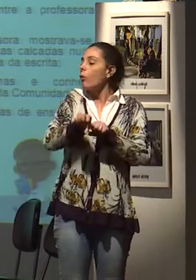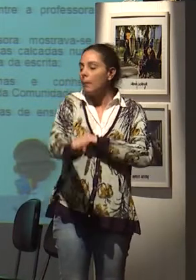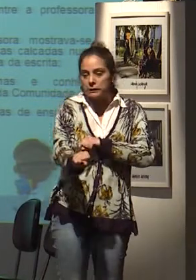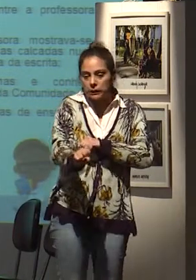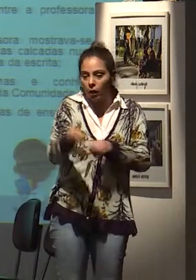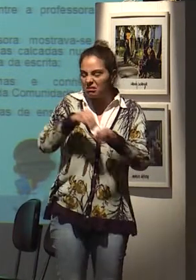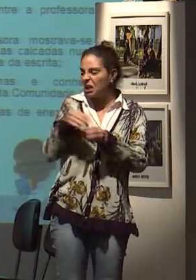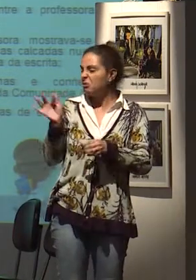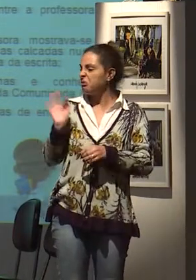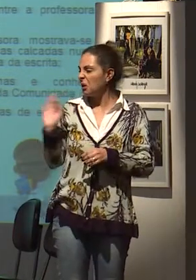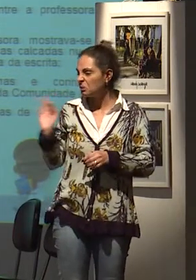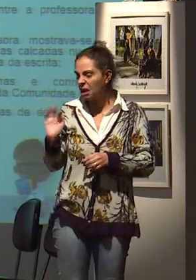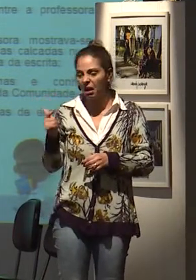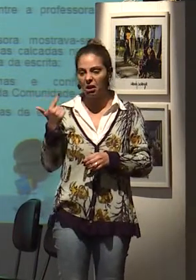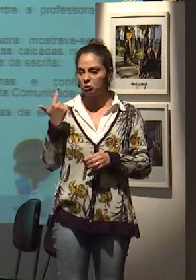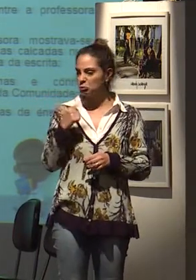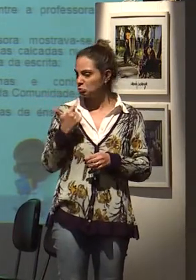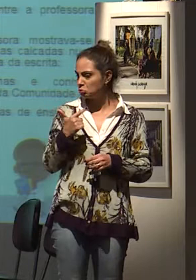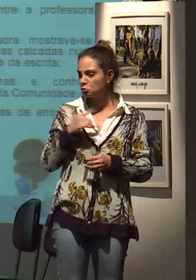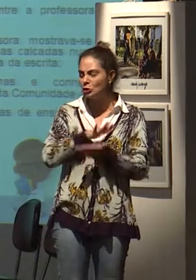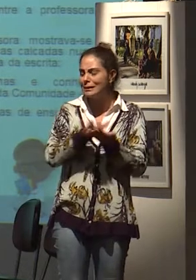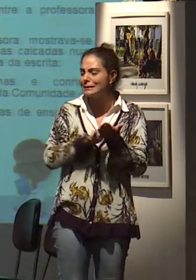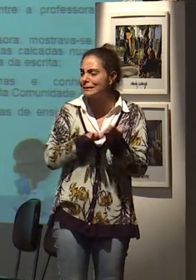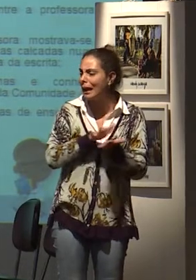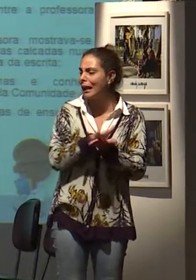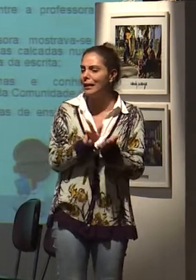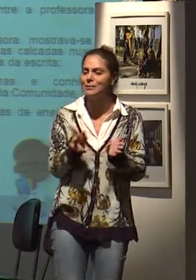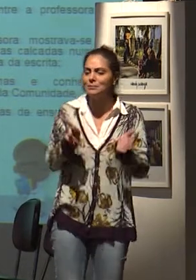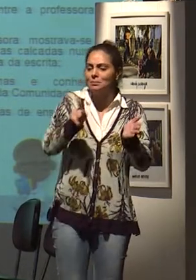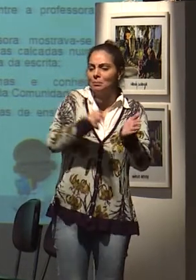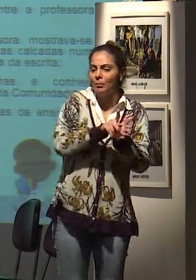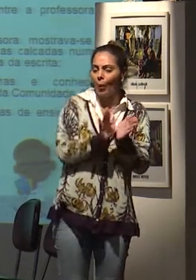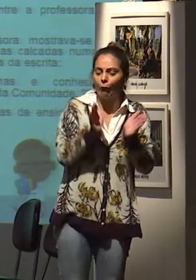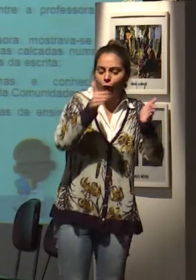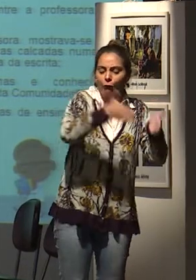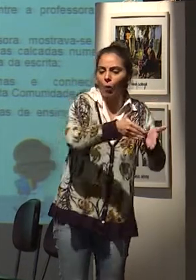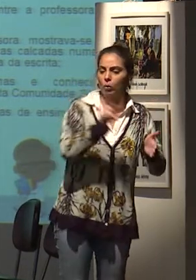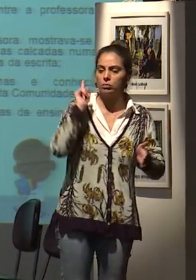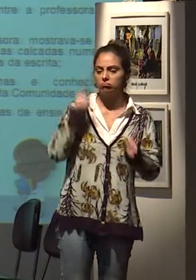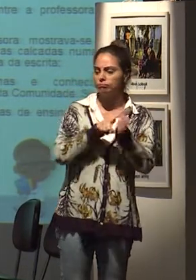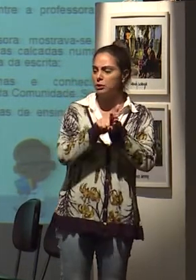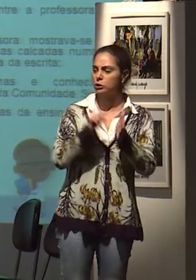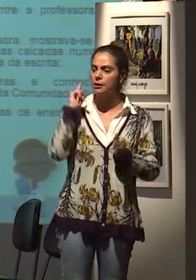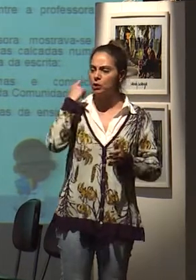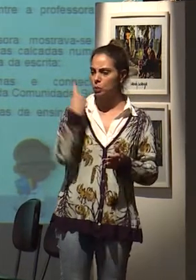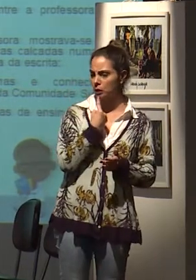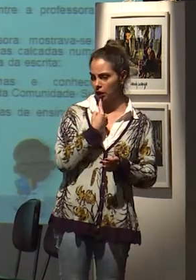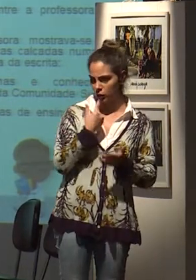eu ainda não tinha nenhum tipo de formação, nunca tinha tido formação no meu período de graduação que seja relacionado à